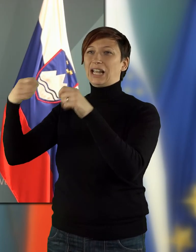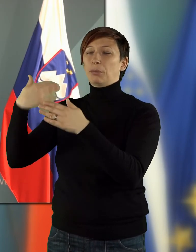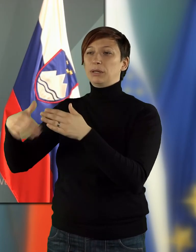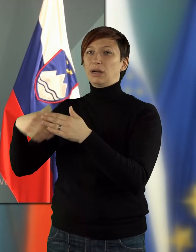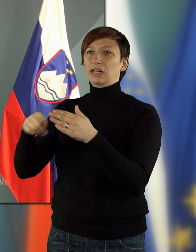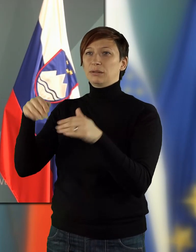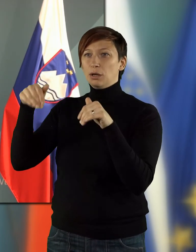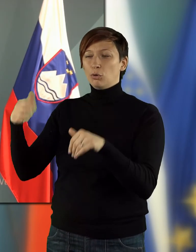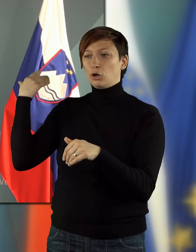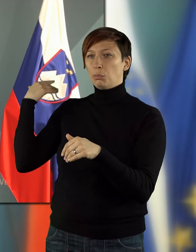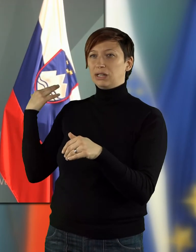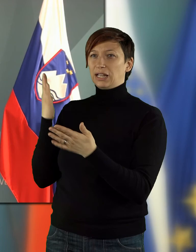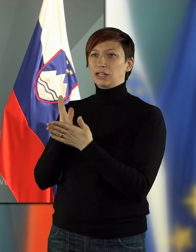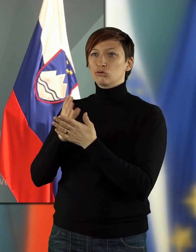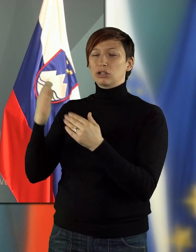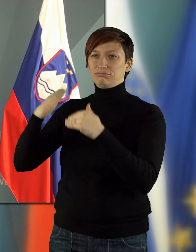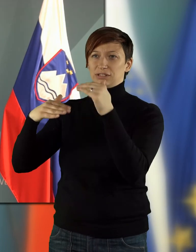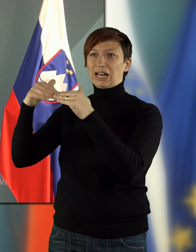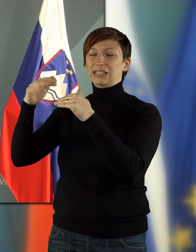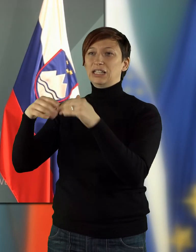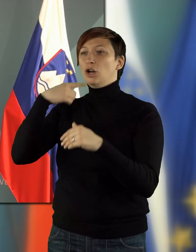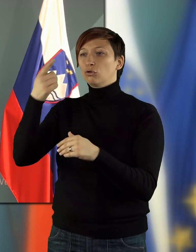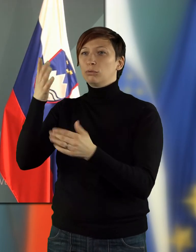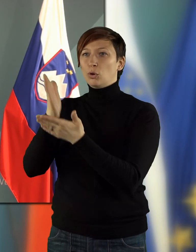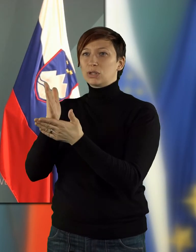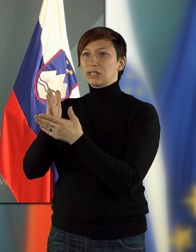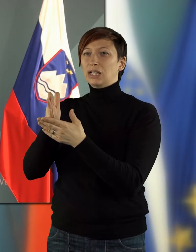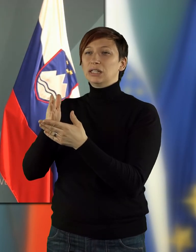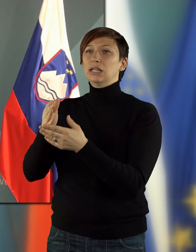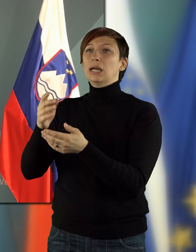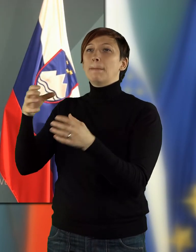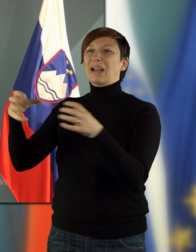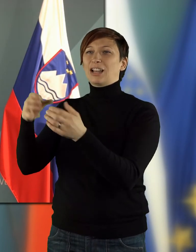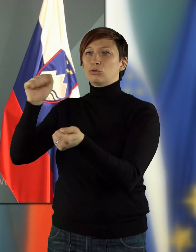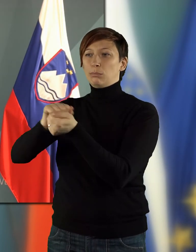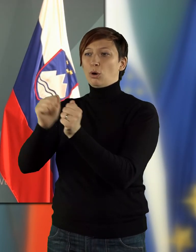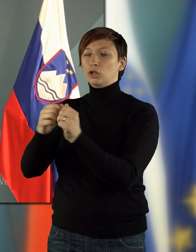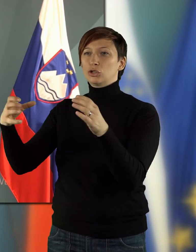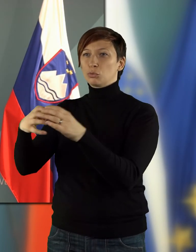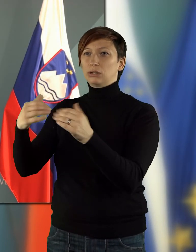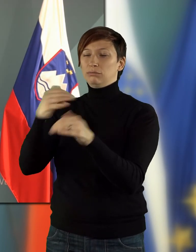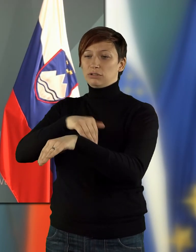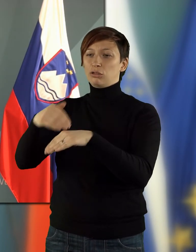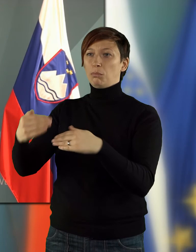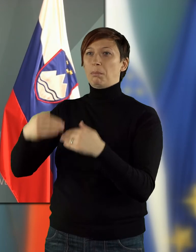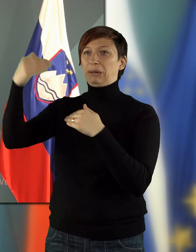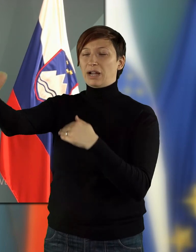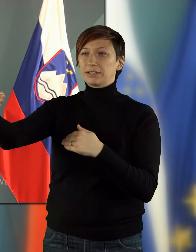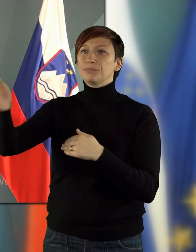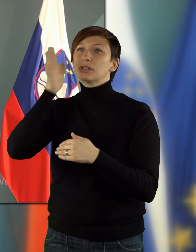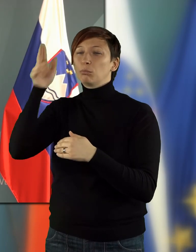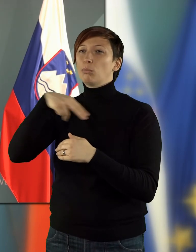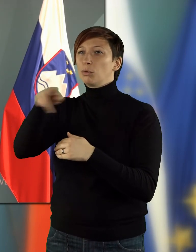imeli izgrajenih primankljajev, ki bi jih morali v preteklosti že zgraditi, govorimo o srednji bataljonski bojni skupini, sedaj je rok premaknjen